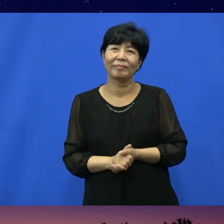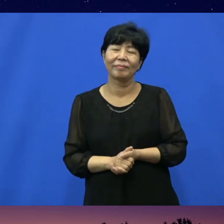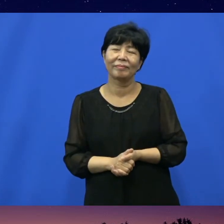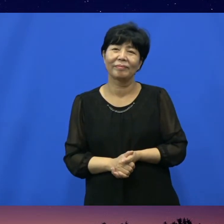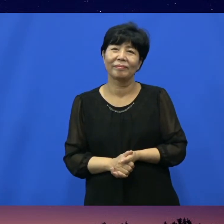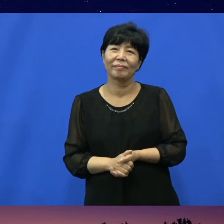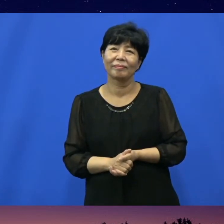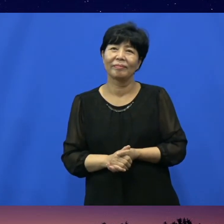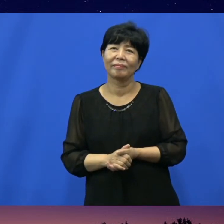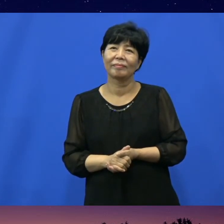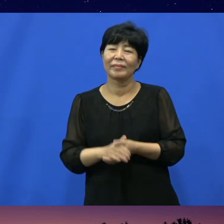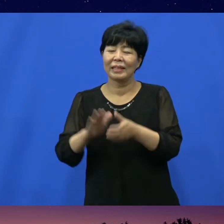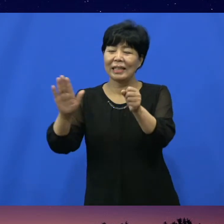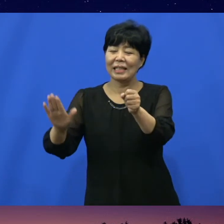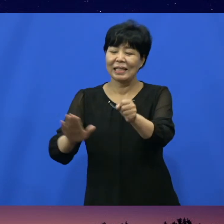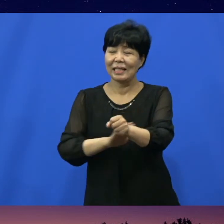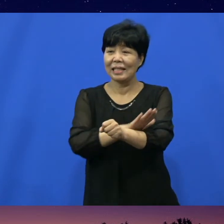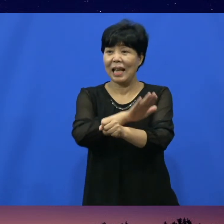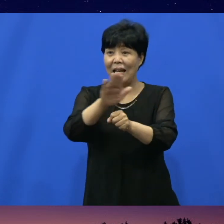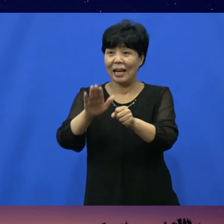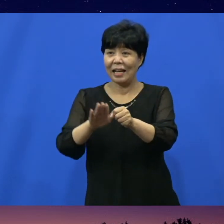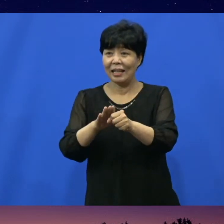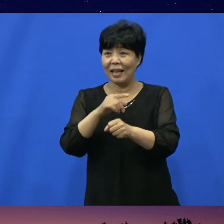빚진 감정이 있어요. 사랑의 빚.